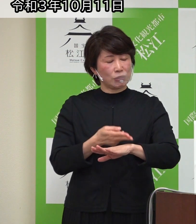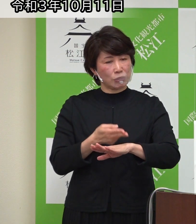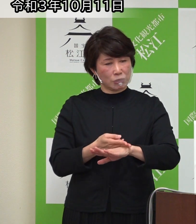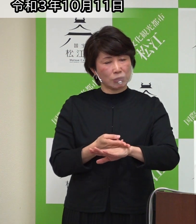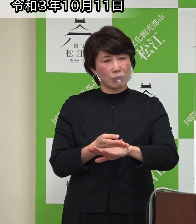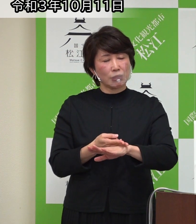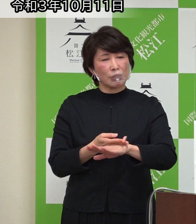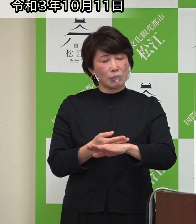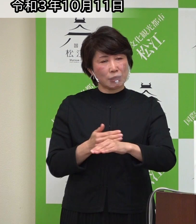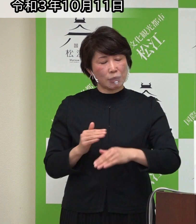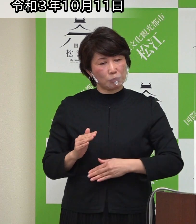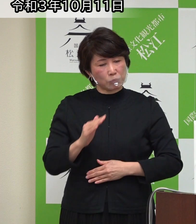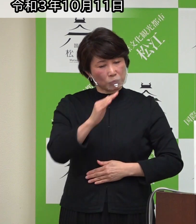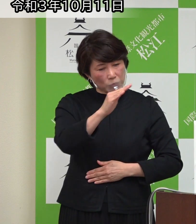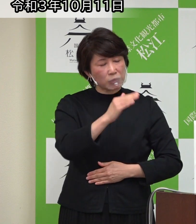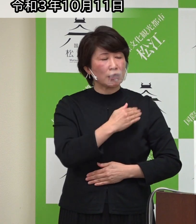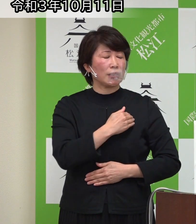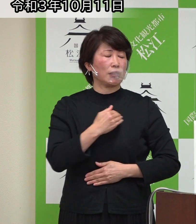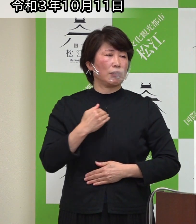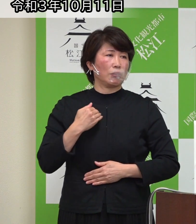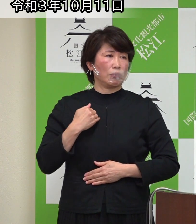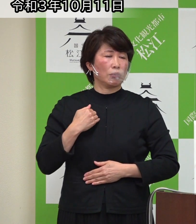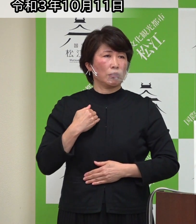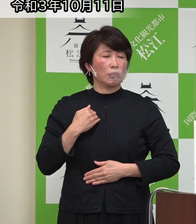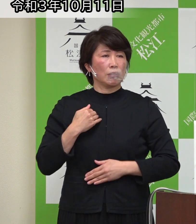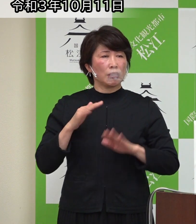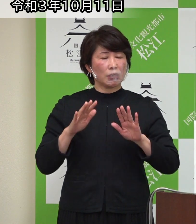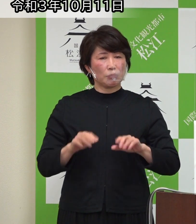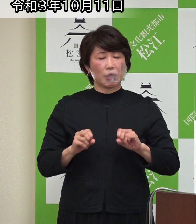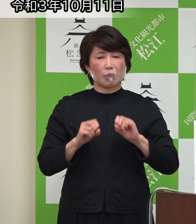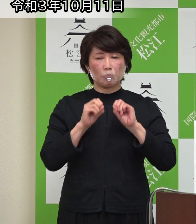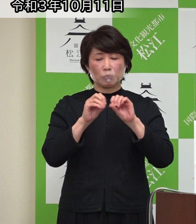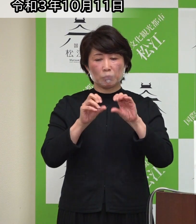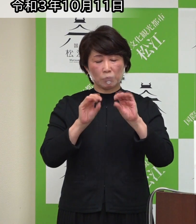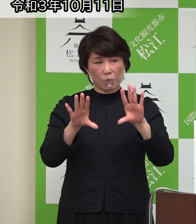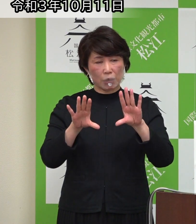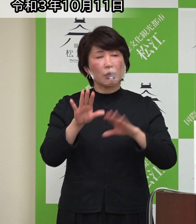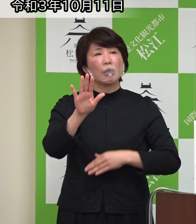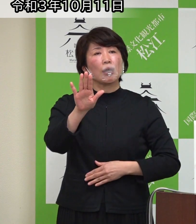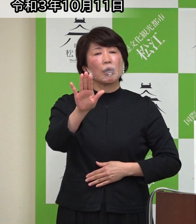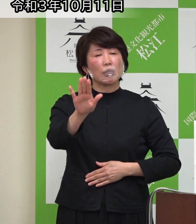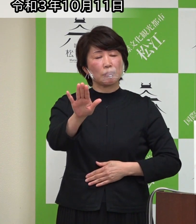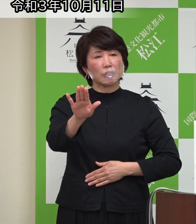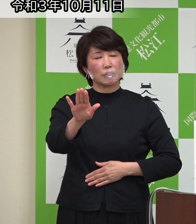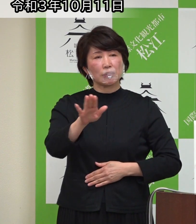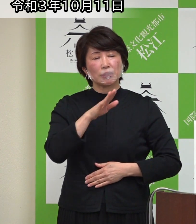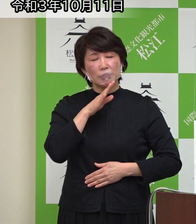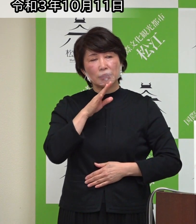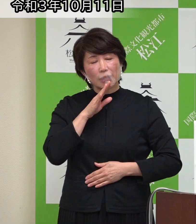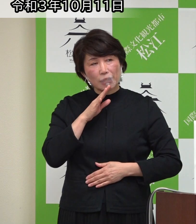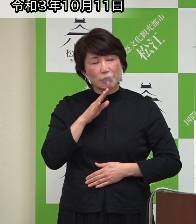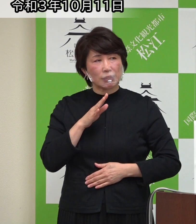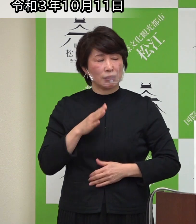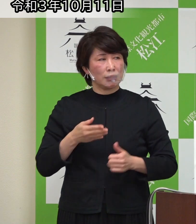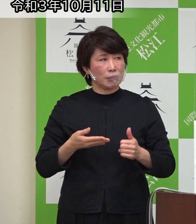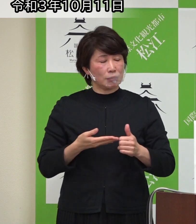ングが図れる部分もあると思いますし、こういった候補をさせていただいて、実際里親になってらっしゃる方、あるいはなりたいというふうなこう意識を持